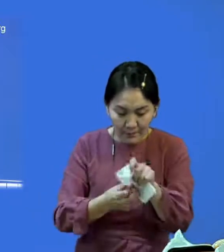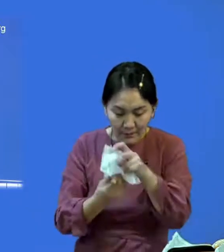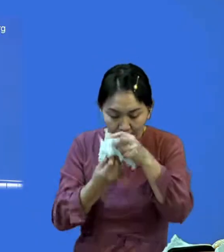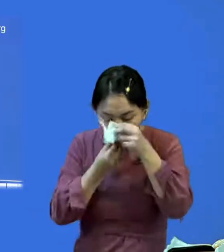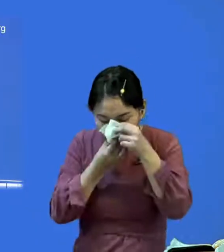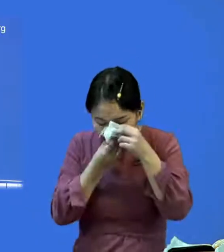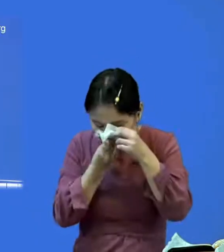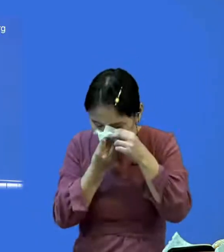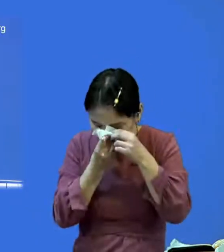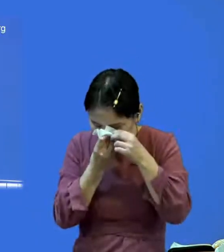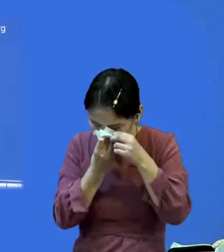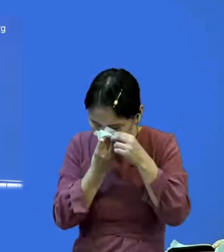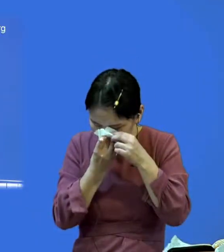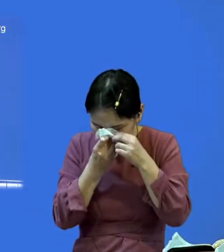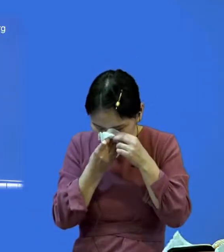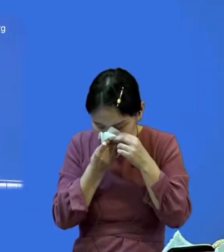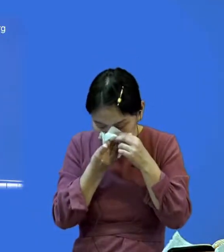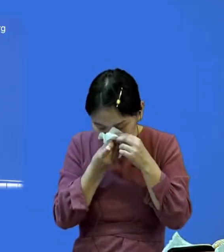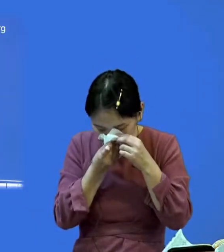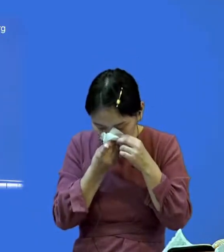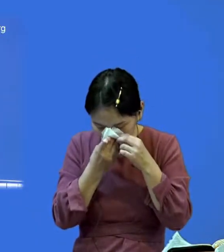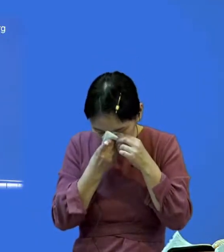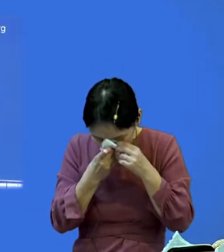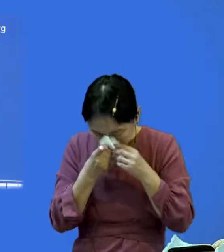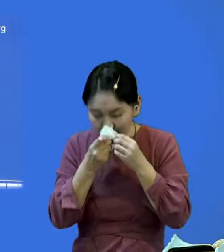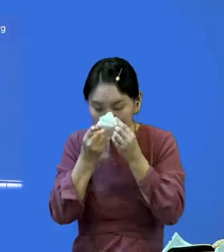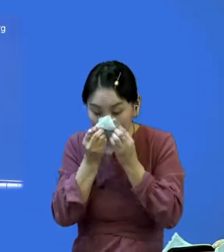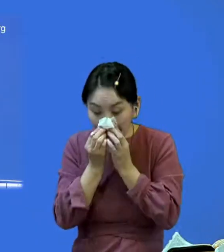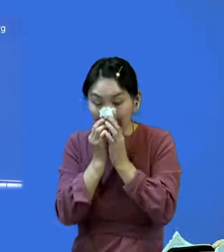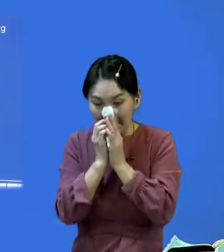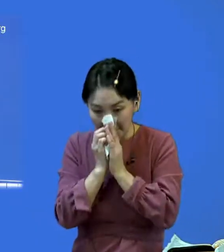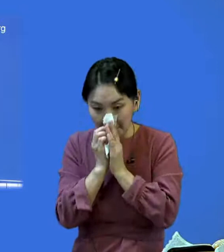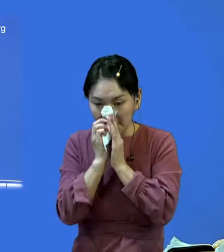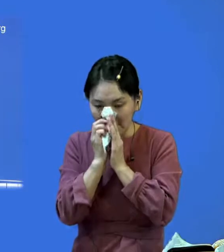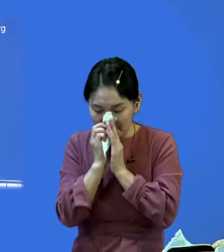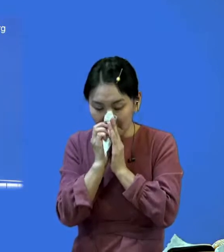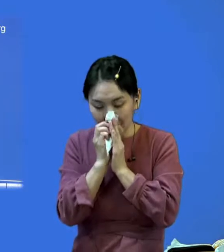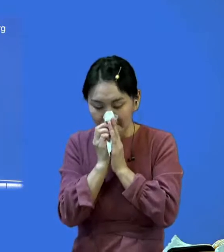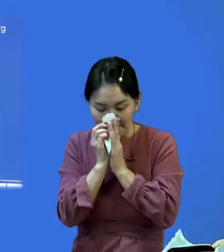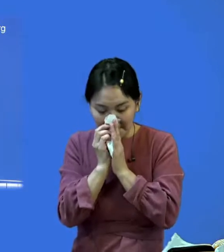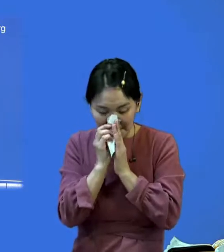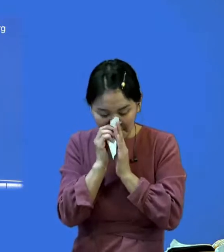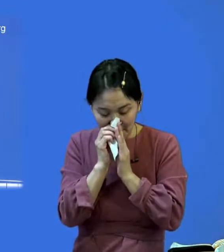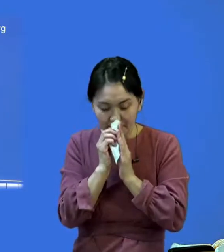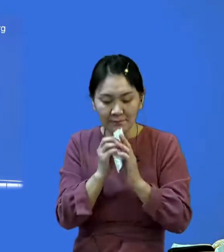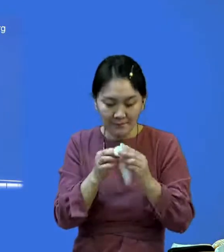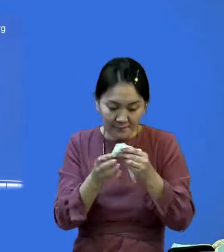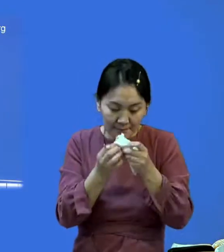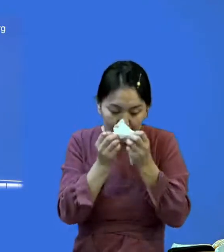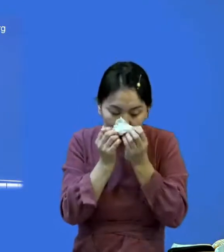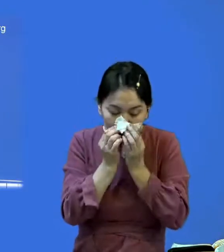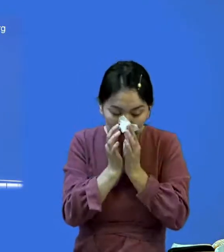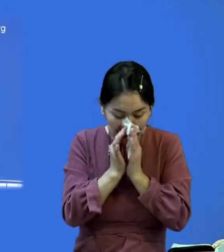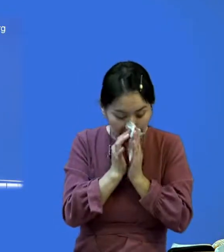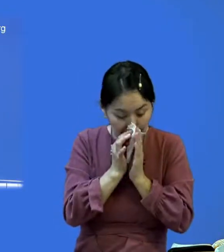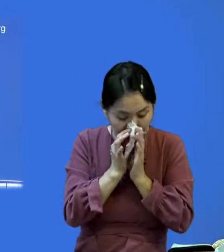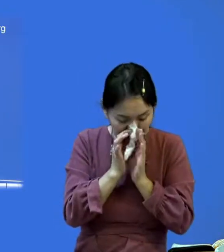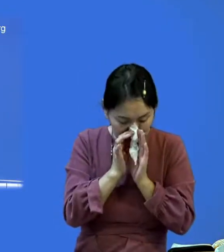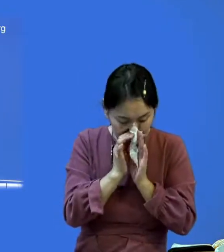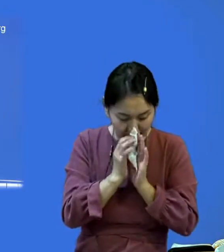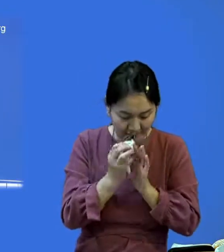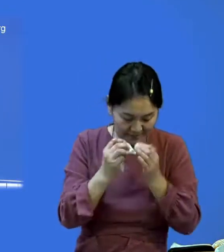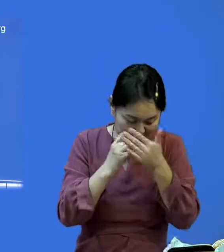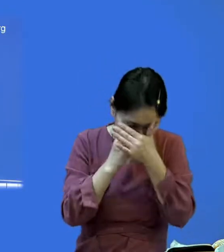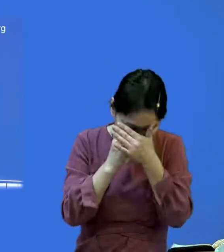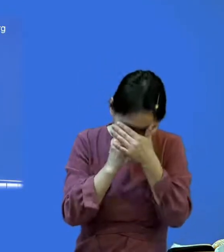Аврагдсан хүн аврагдаагүй хүнтэй хурмаа хийж байгаа нь амьд хүн үхсэн цогцстой хурмаа хийж байгаатай адил та бүхэн бодоод үзтээ ямар хэрцгий